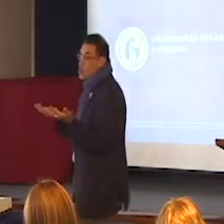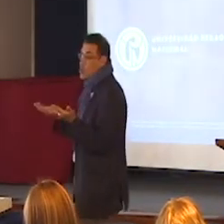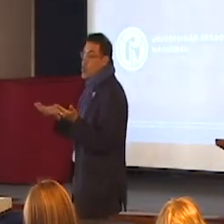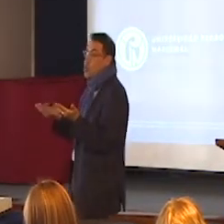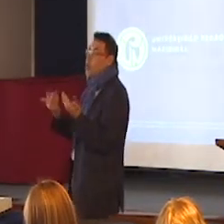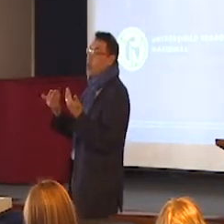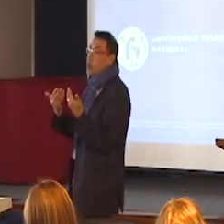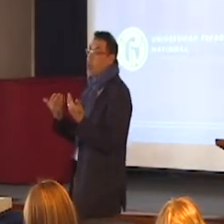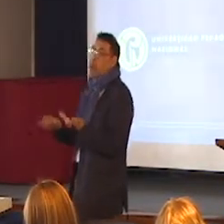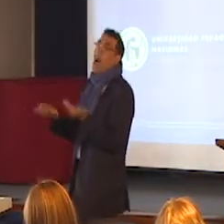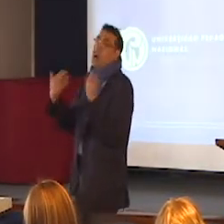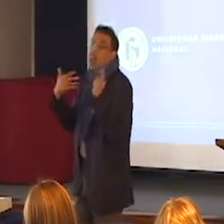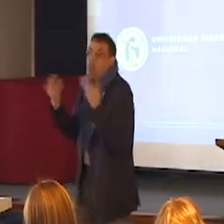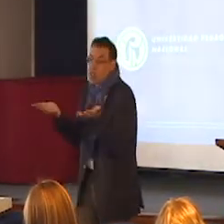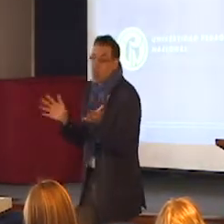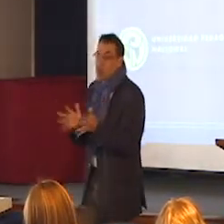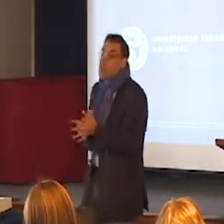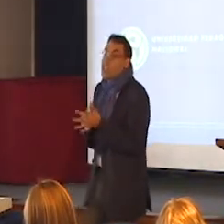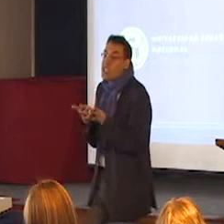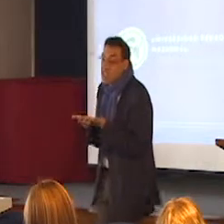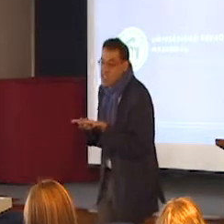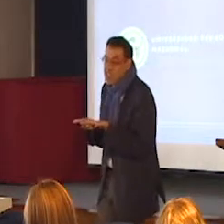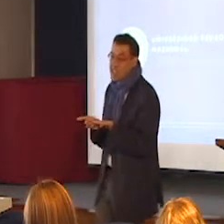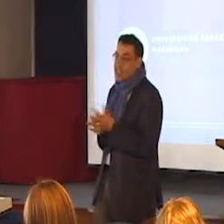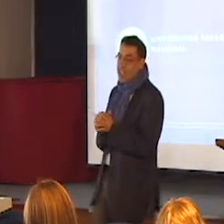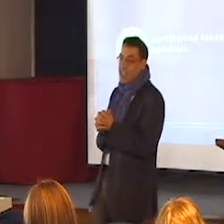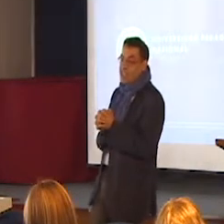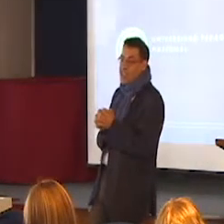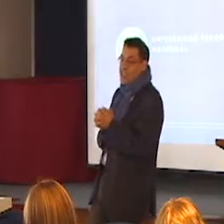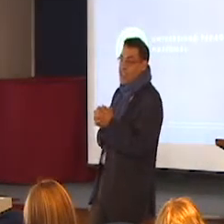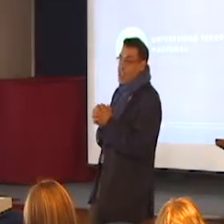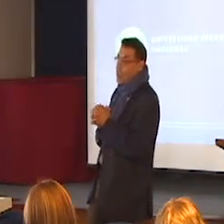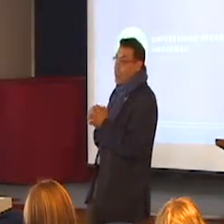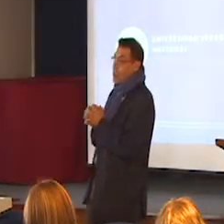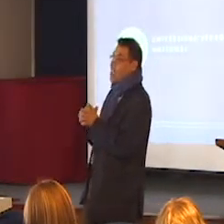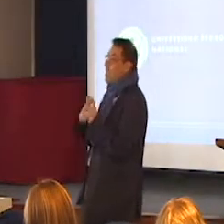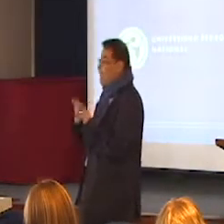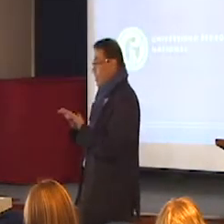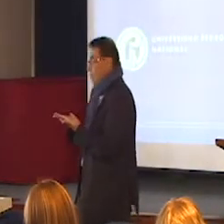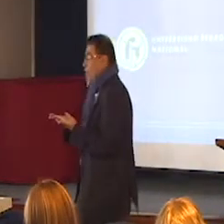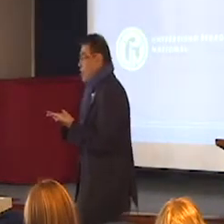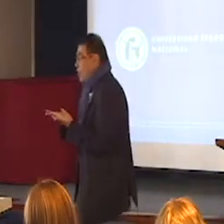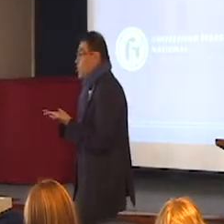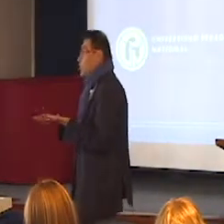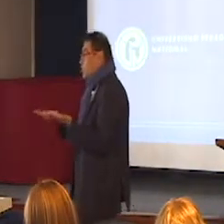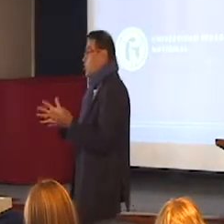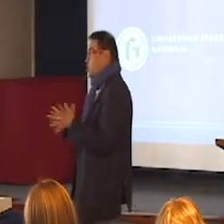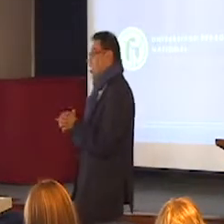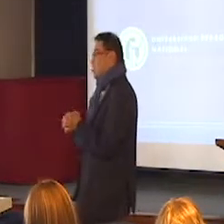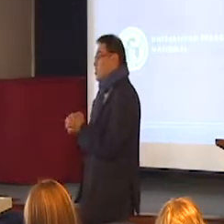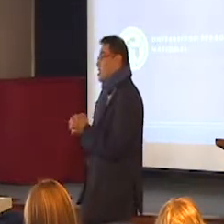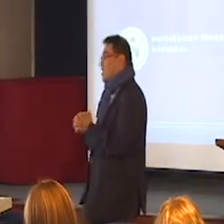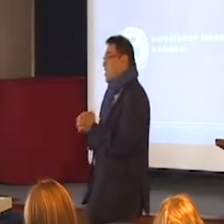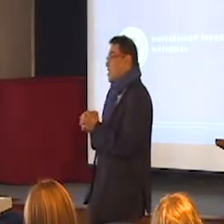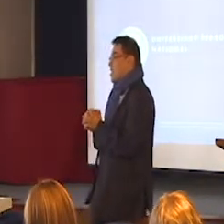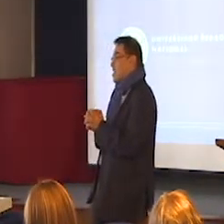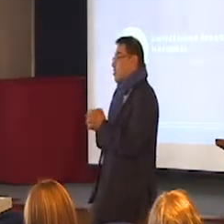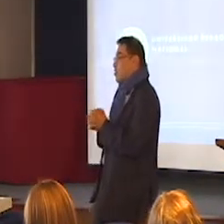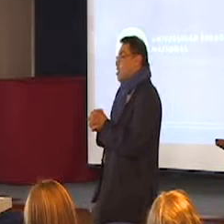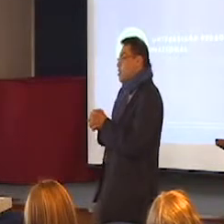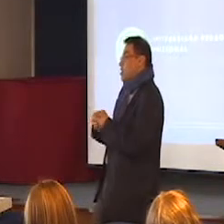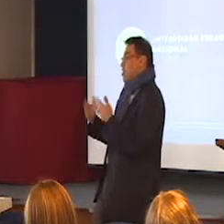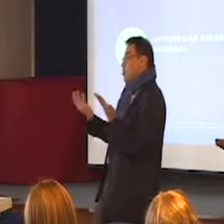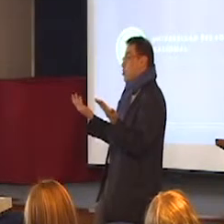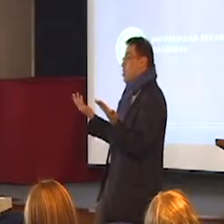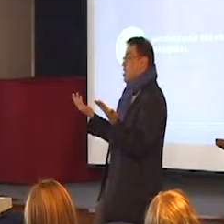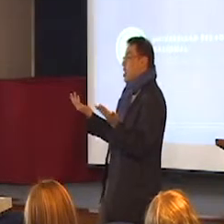permitan la consolidación de un programa acorde con las necesidades que nuestros contextos